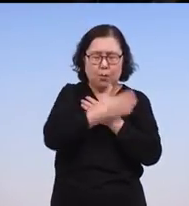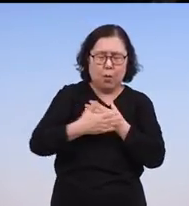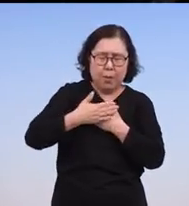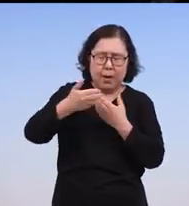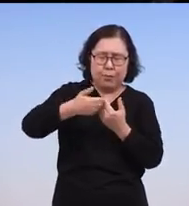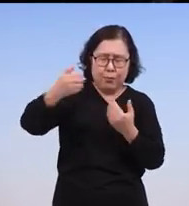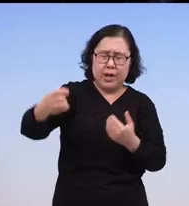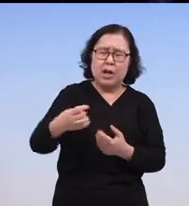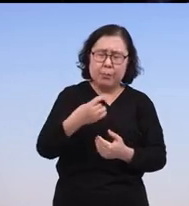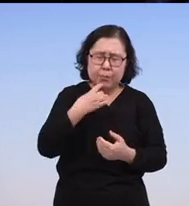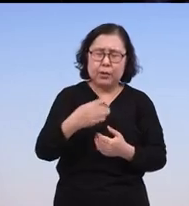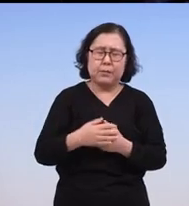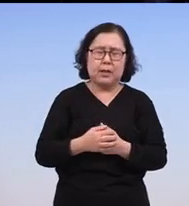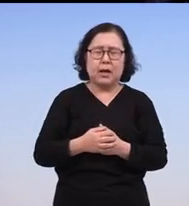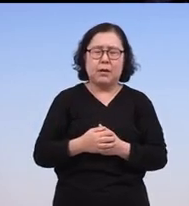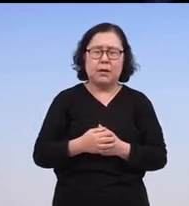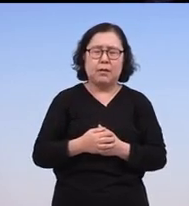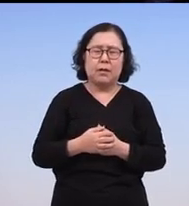것에 불구하고